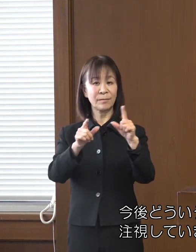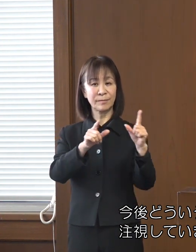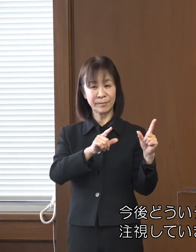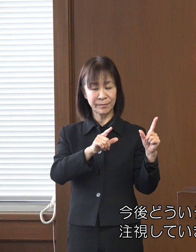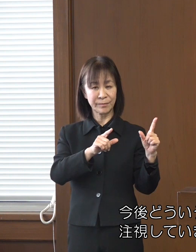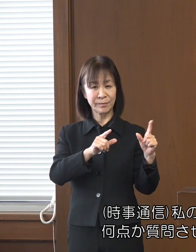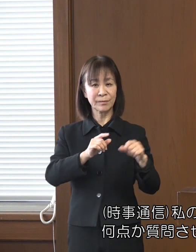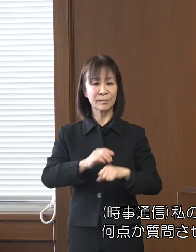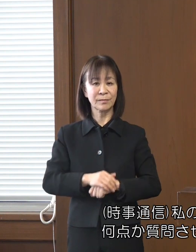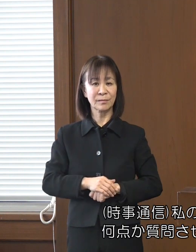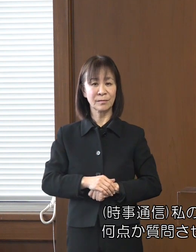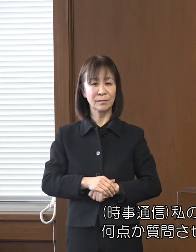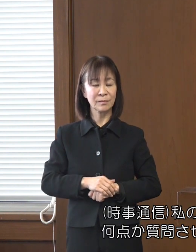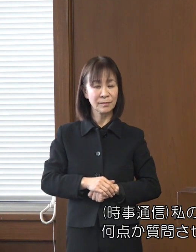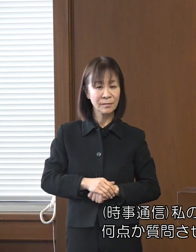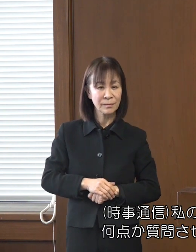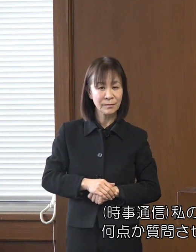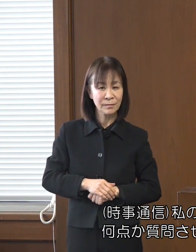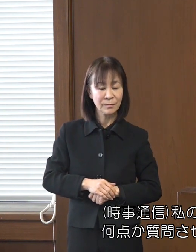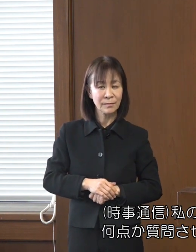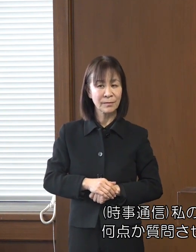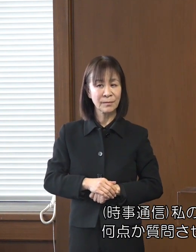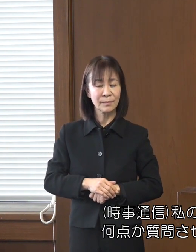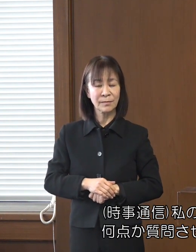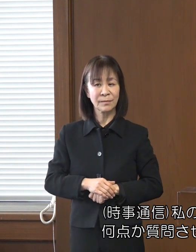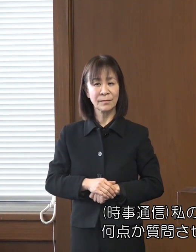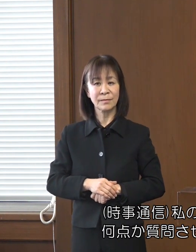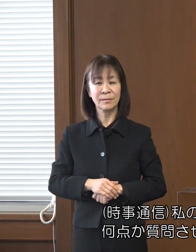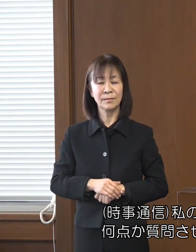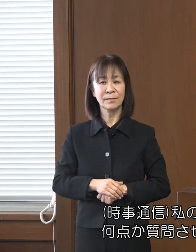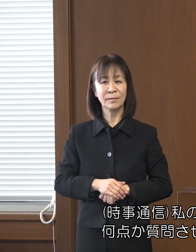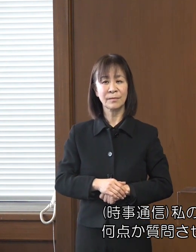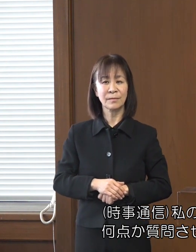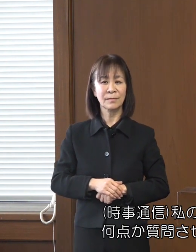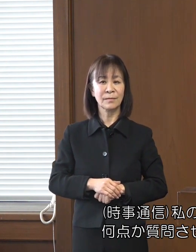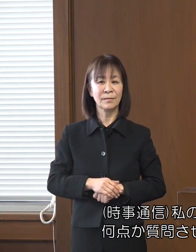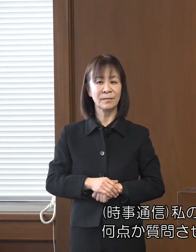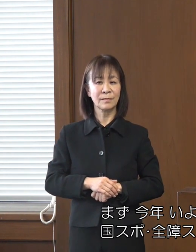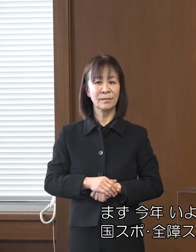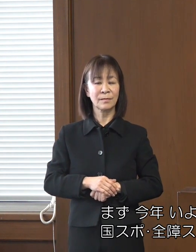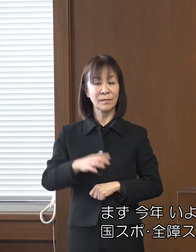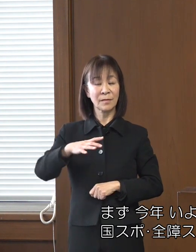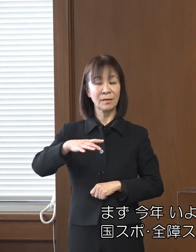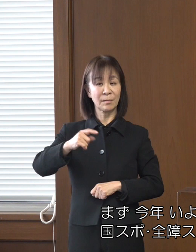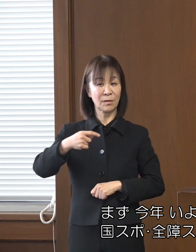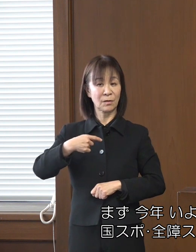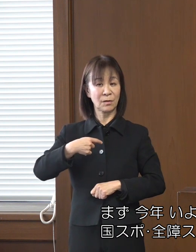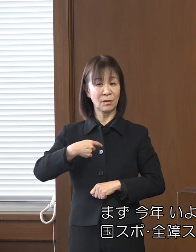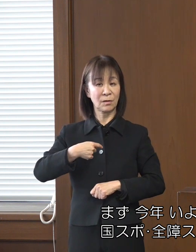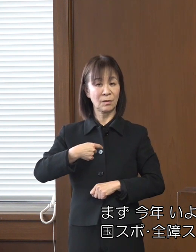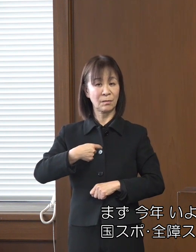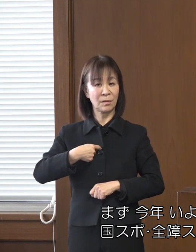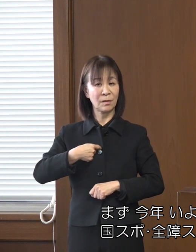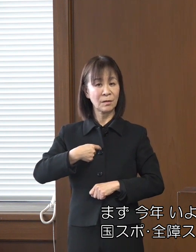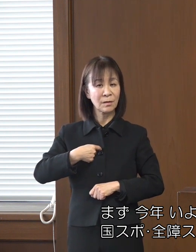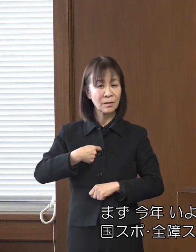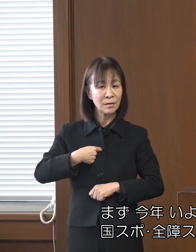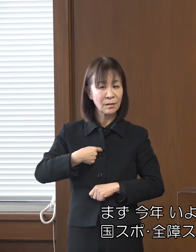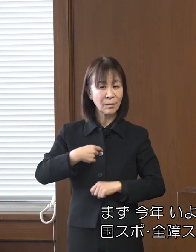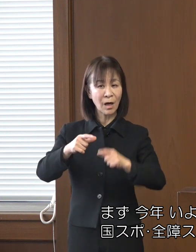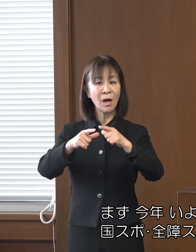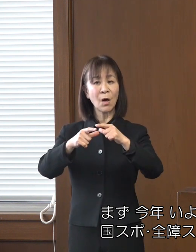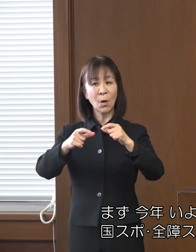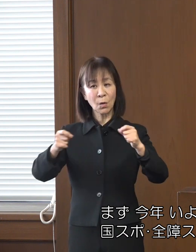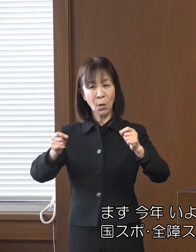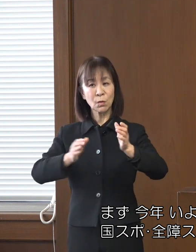通信の中村です。私の方からも何点か質問させていただけたらと思います。まず今年いよいよ国府家の国スポ